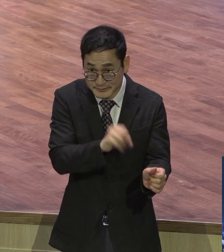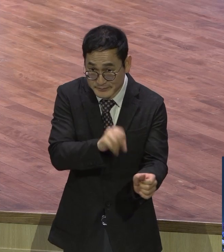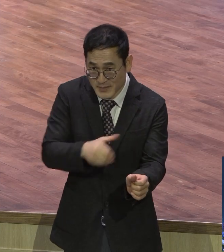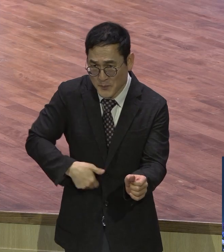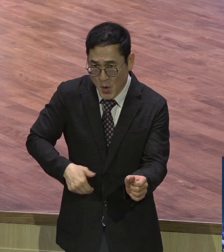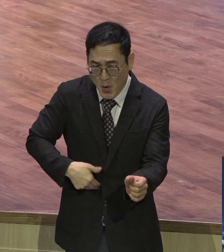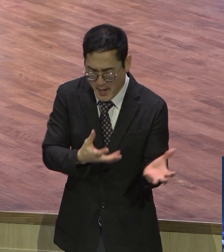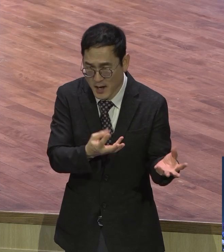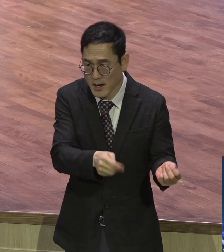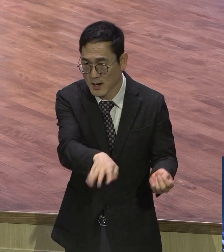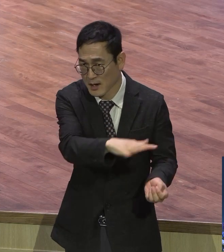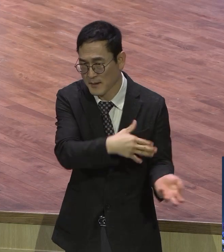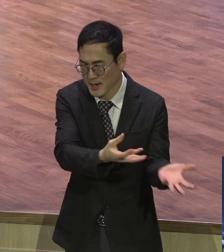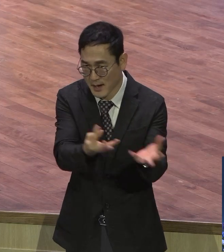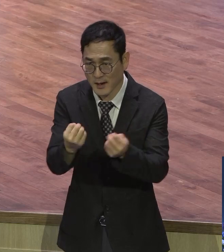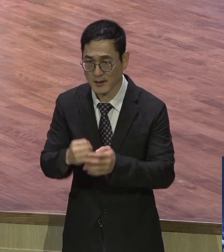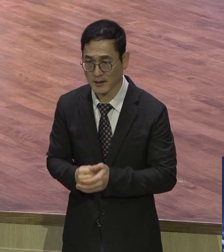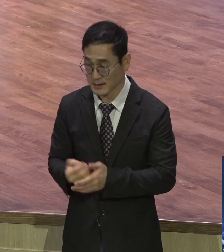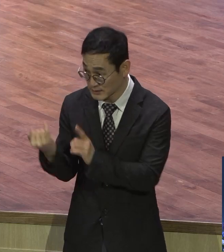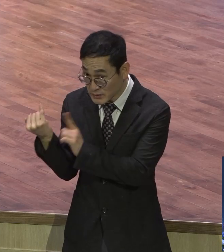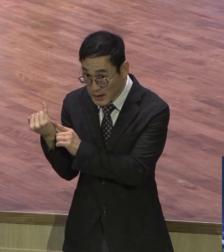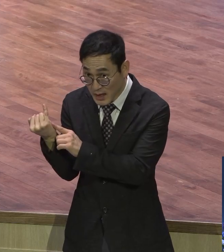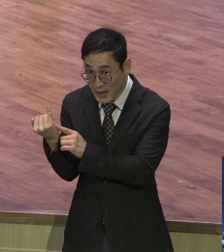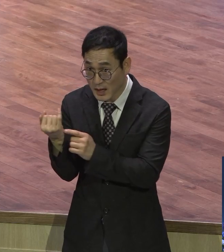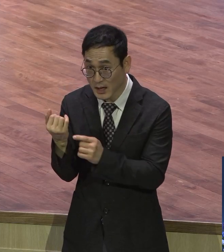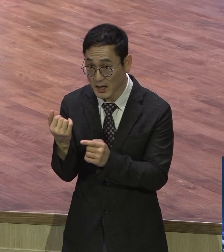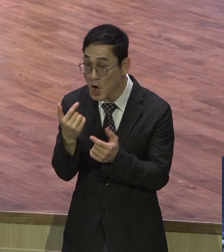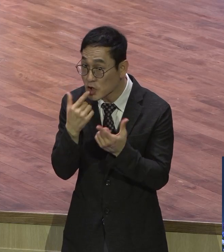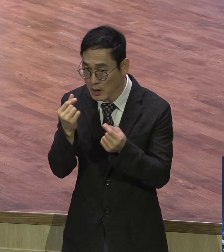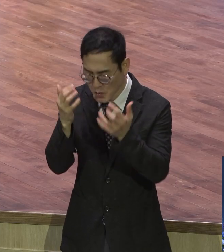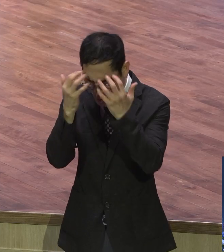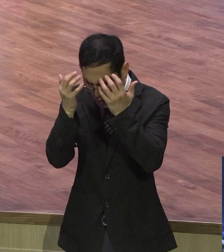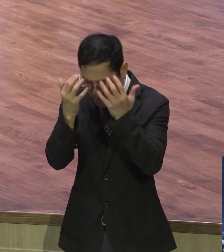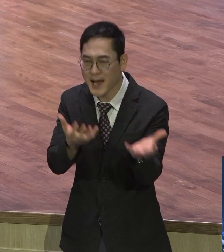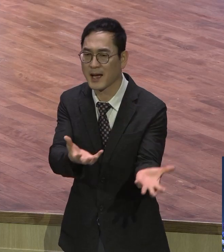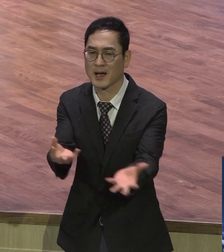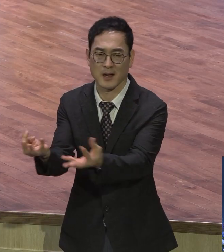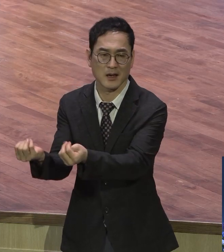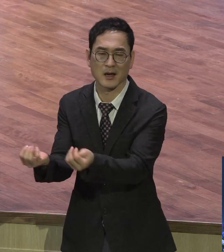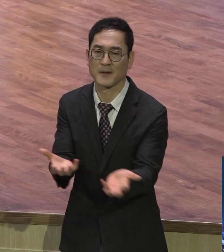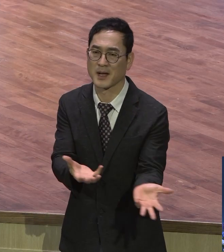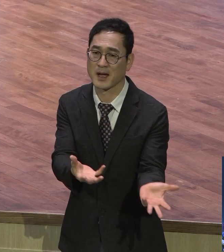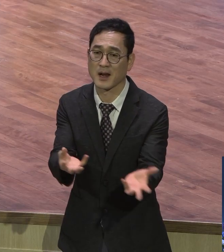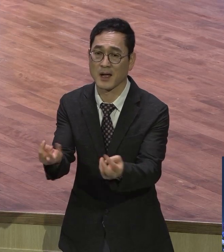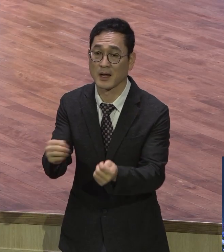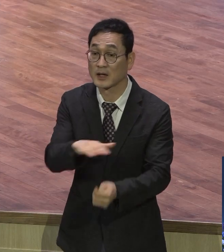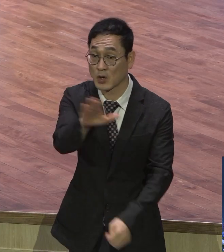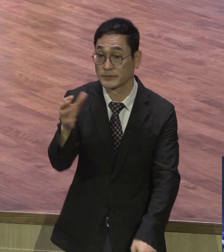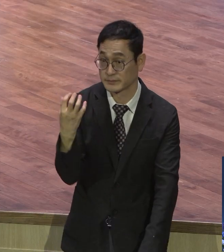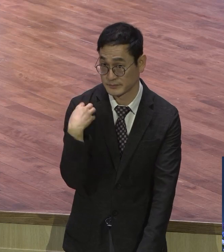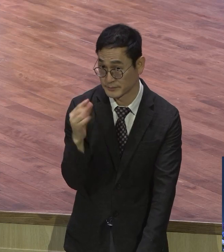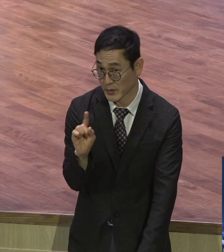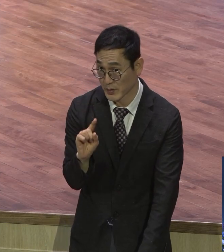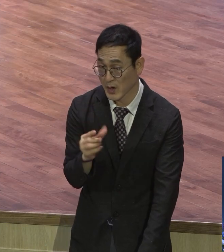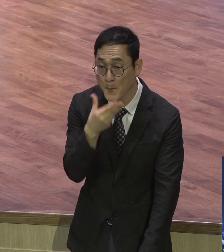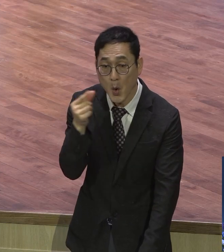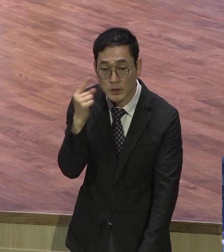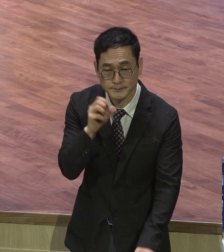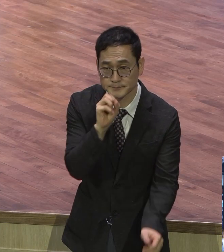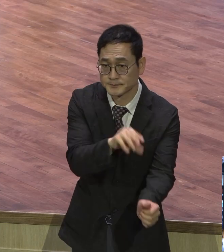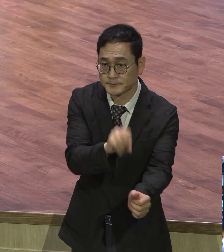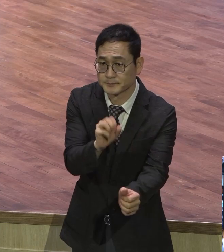이 열두 해 동안 혈중 앓뜨리자처럼 고통하는 자 많이 있습니다. 그들에게 여름을 해야 될 거 하나 있습니다. 복음을